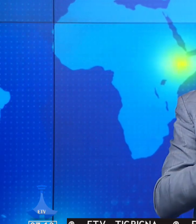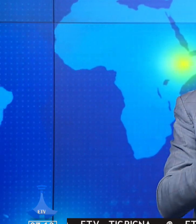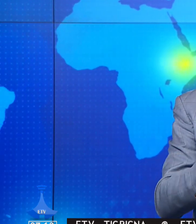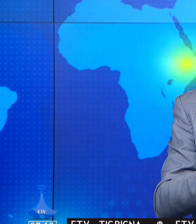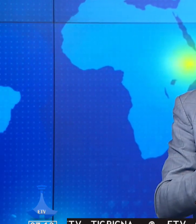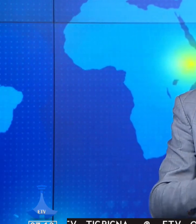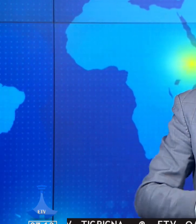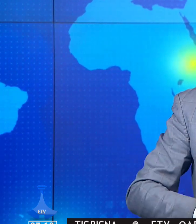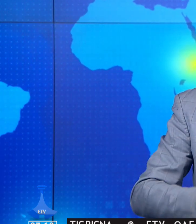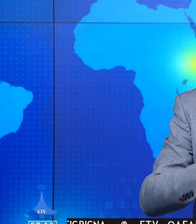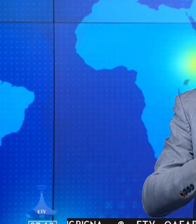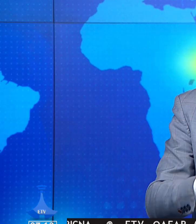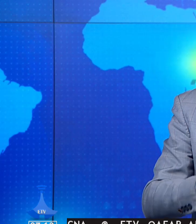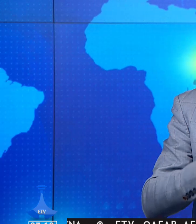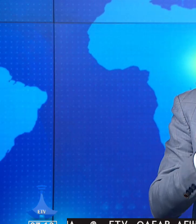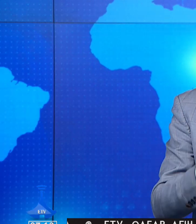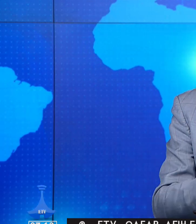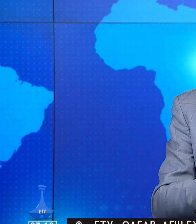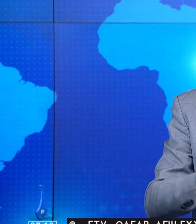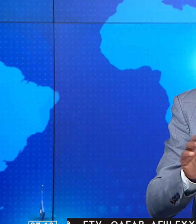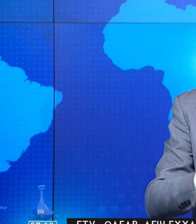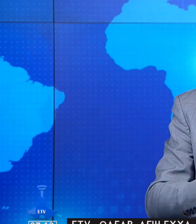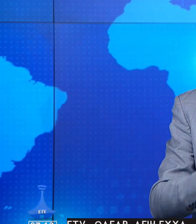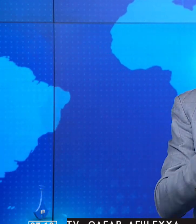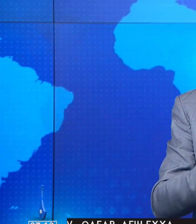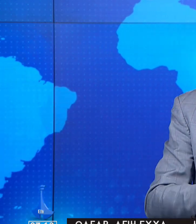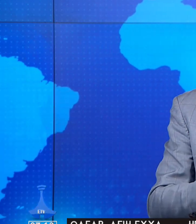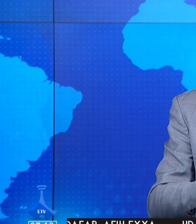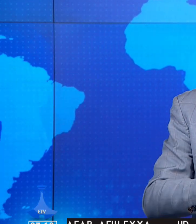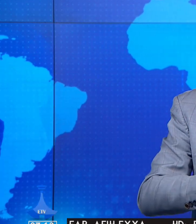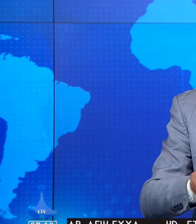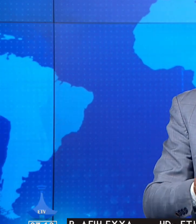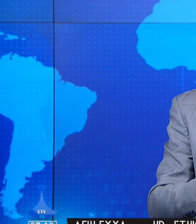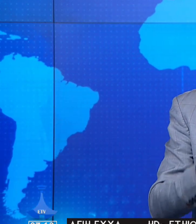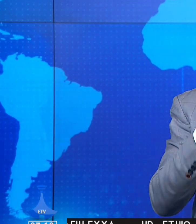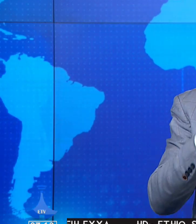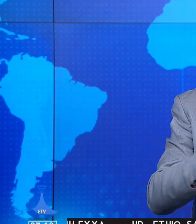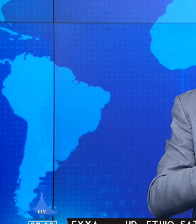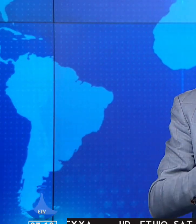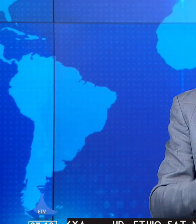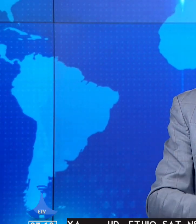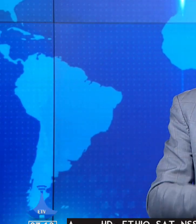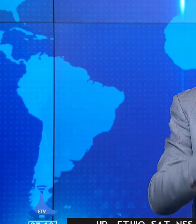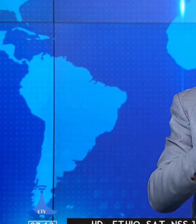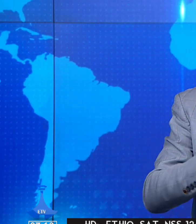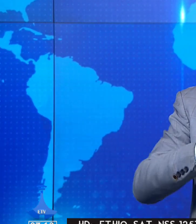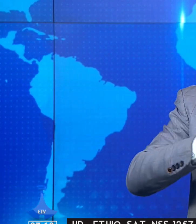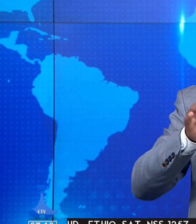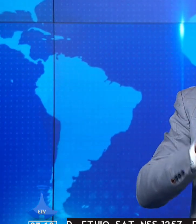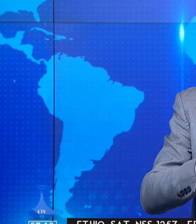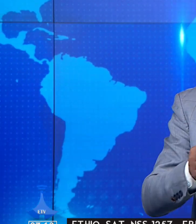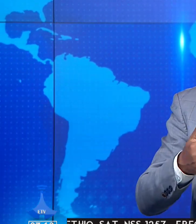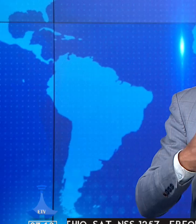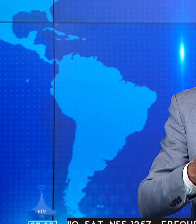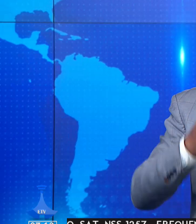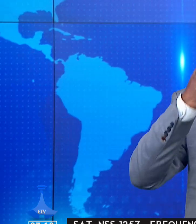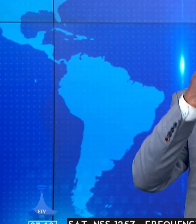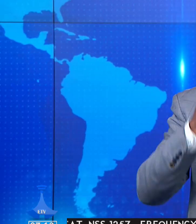መሆኑን ገልጸዋል። ነዋሪዎቹ ፓርቲዎቹ የሚያደርጉት ክርክር ልዩነትን ለመረዳትና የትኛውን